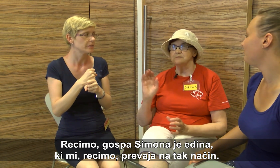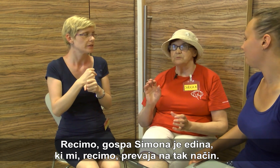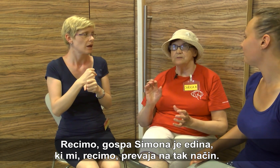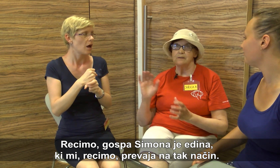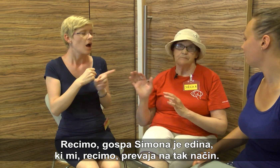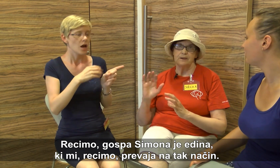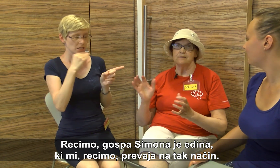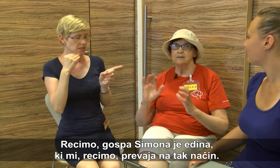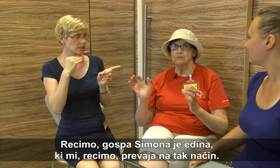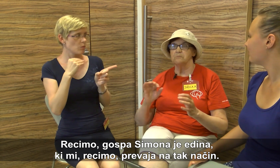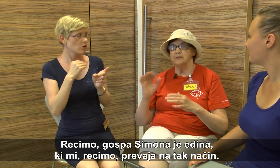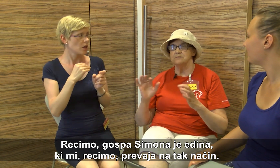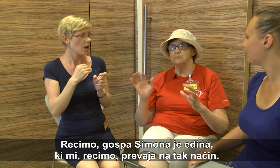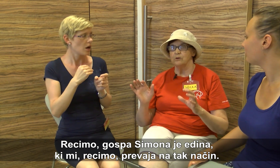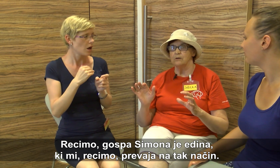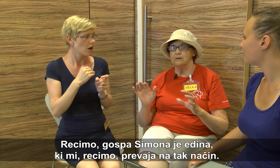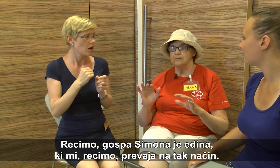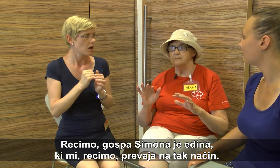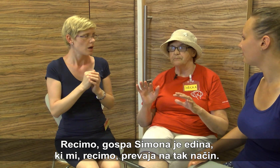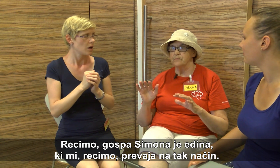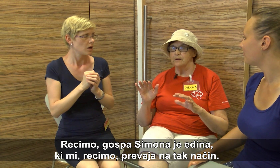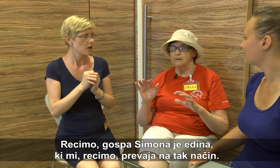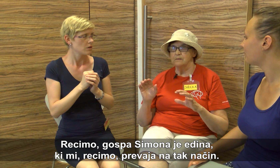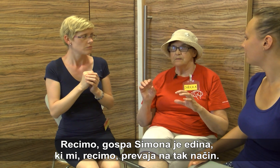gospa Simona je edina, ko mi recimo